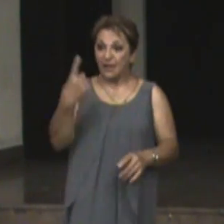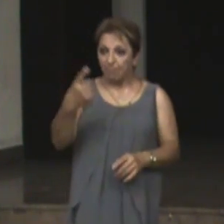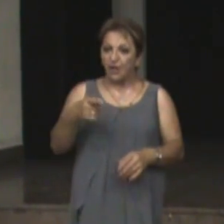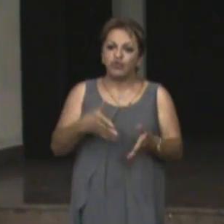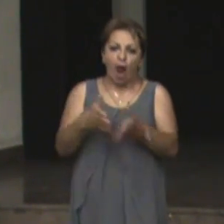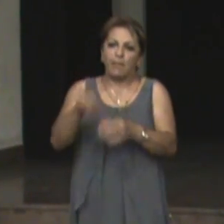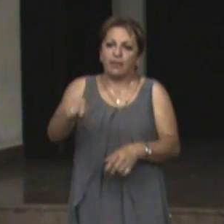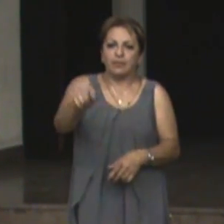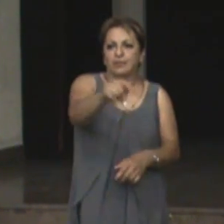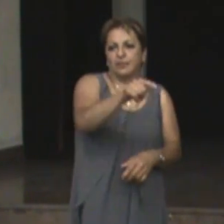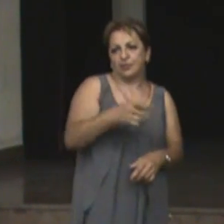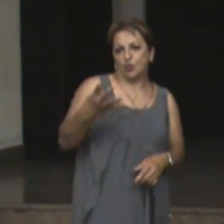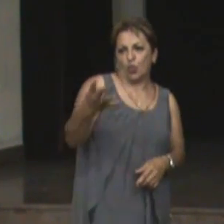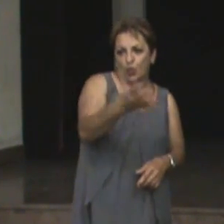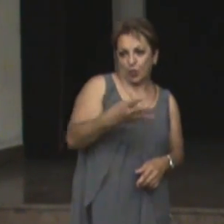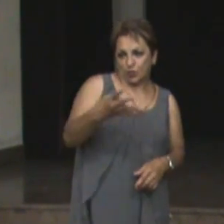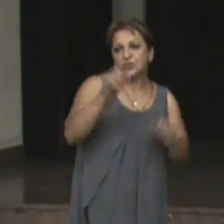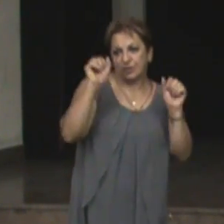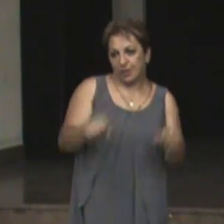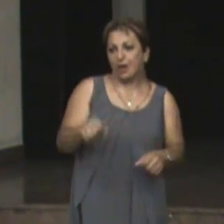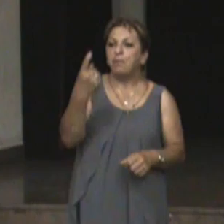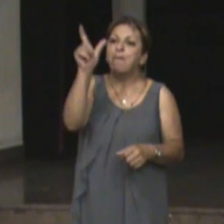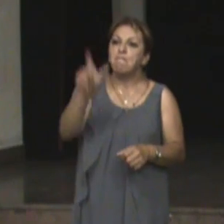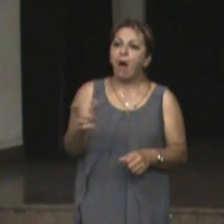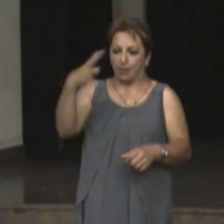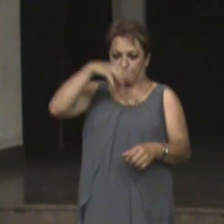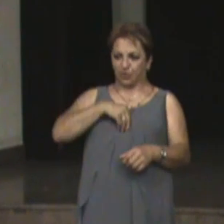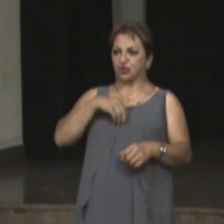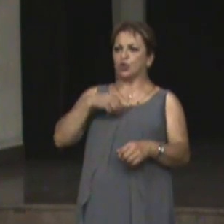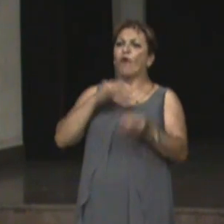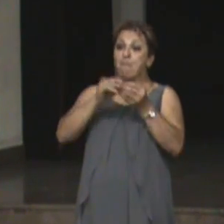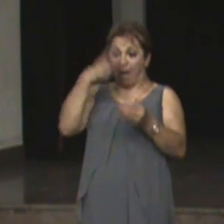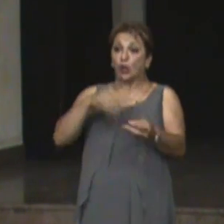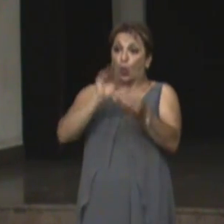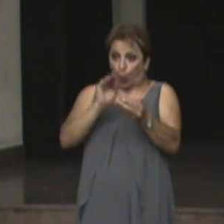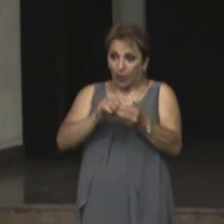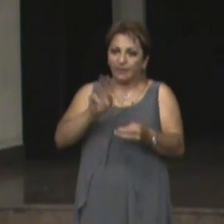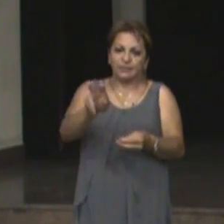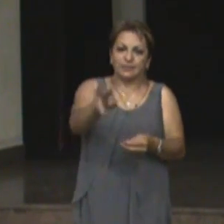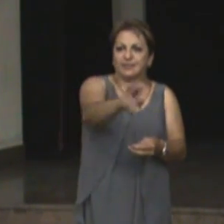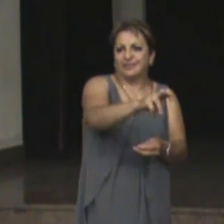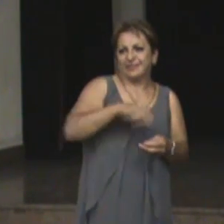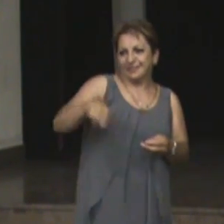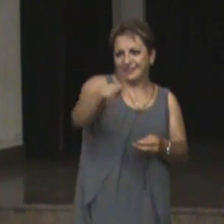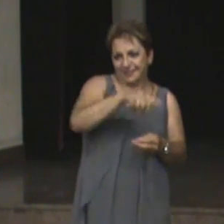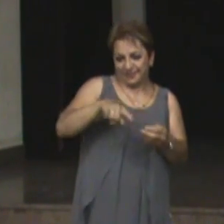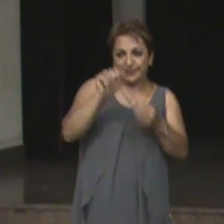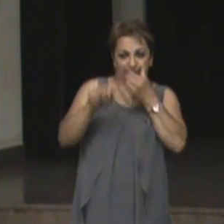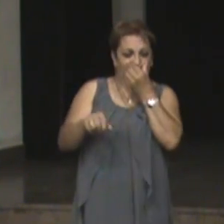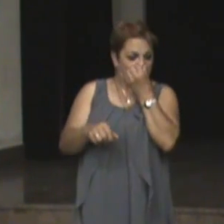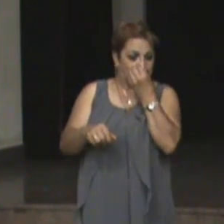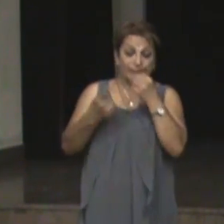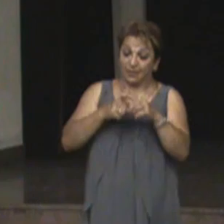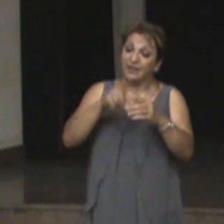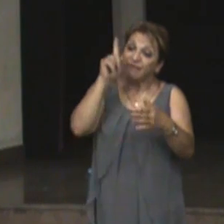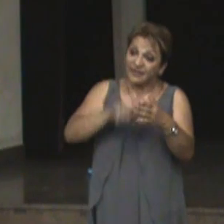այս չորսը հոգեվիճակները կարող է ապրել մեկ մարդ և մեզանից յուրաքանչյուրը։ Եվ վստահ եղեք,